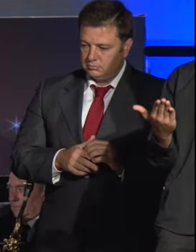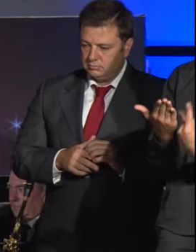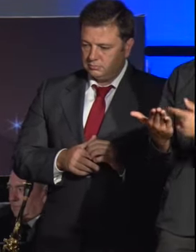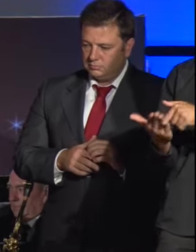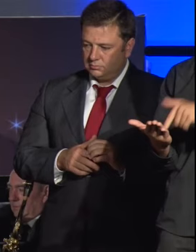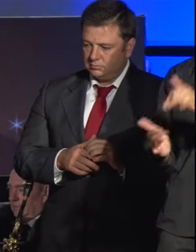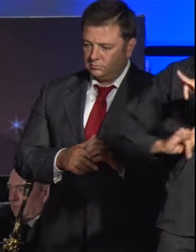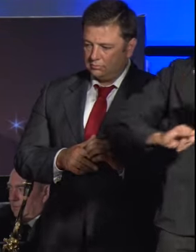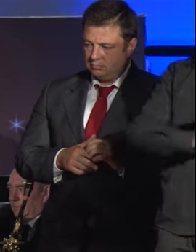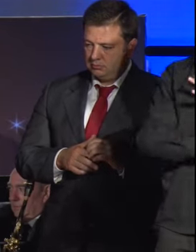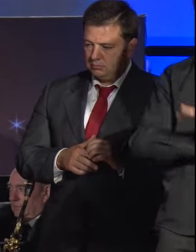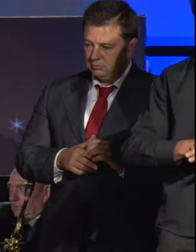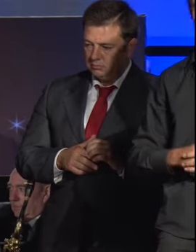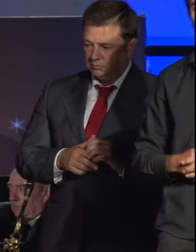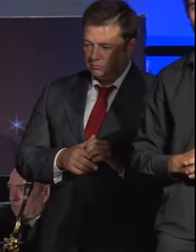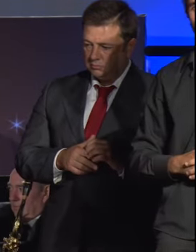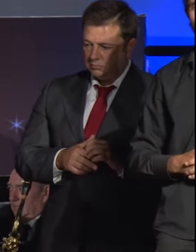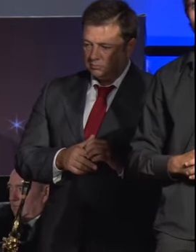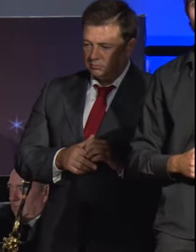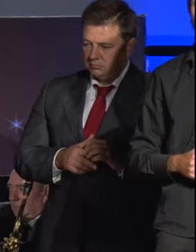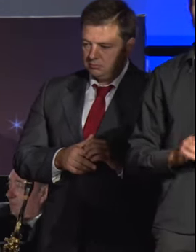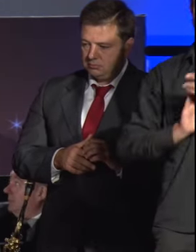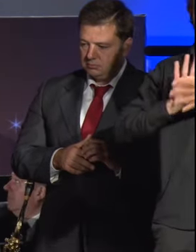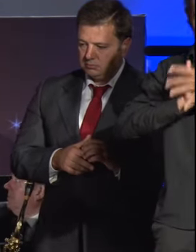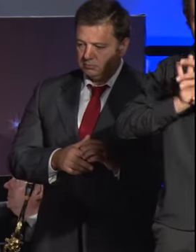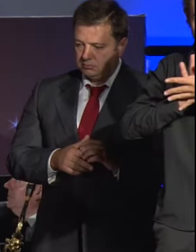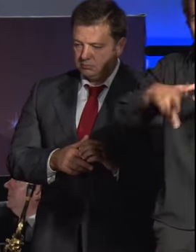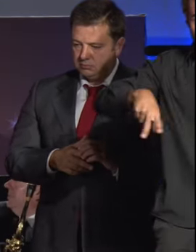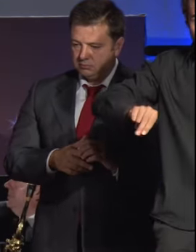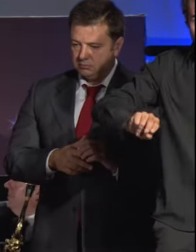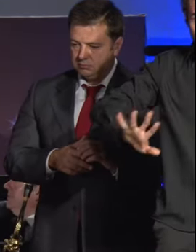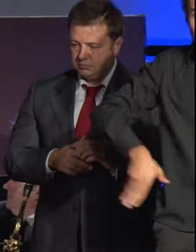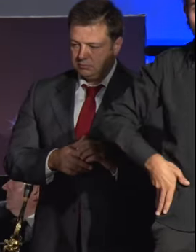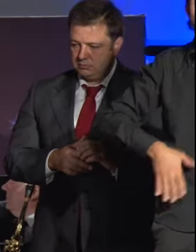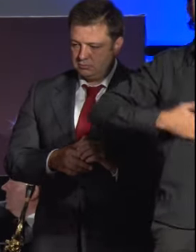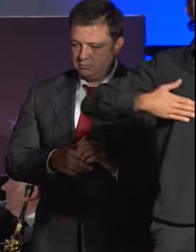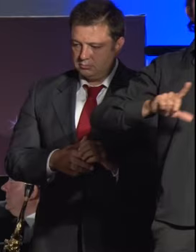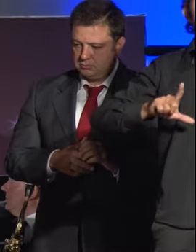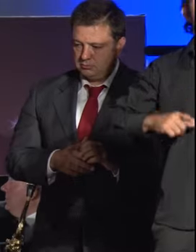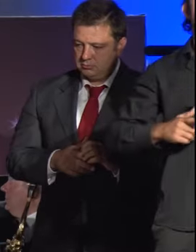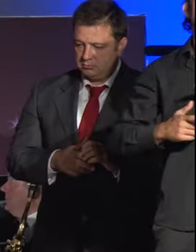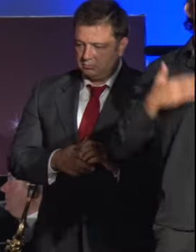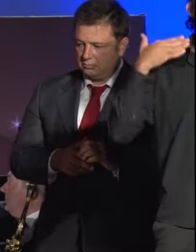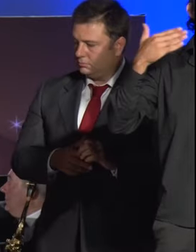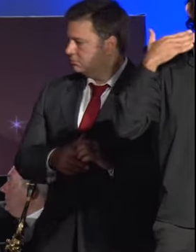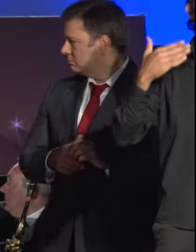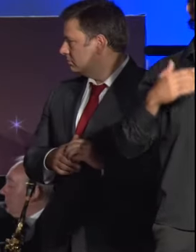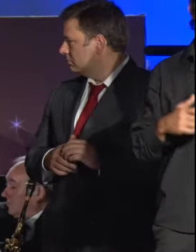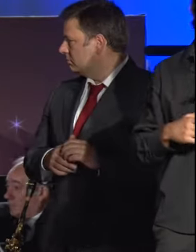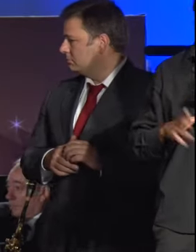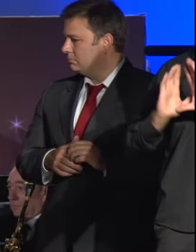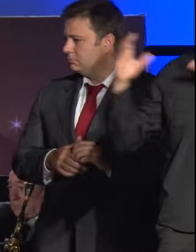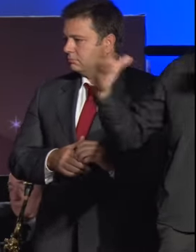disfrutar. Y no quiero concluir sin agradecer desde luego el buen hacer de nuestra querida